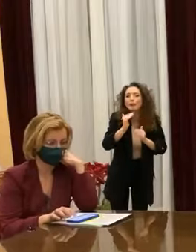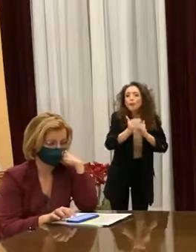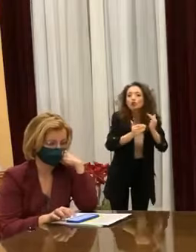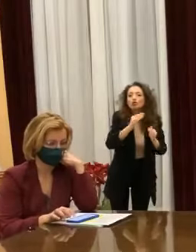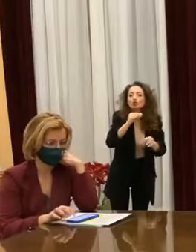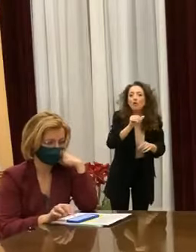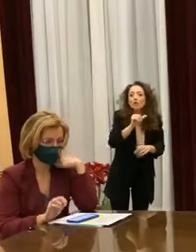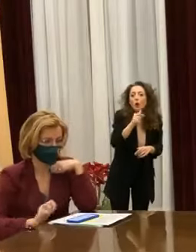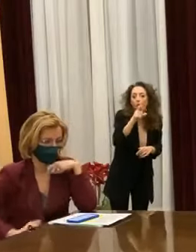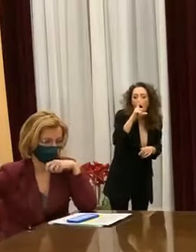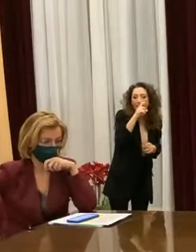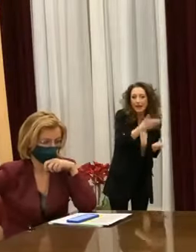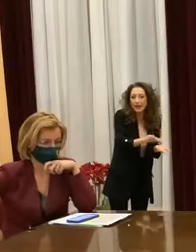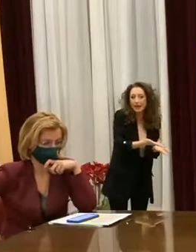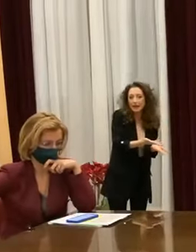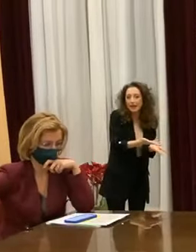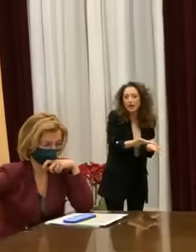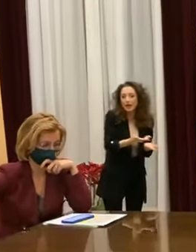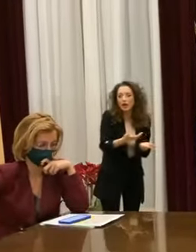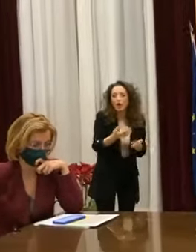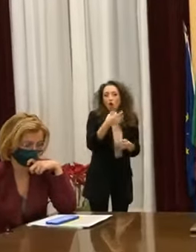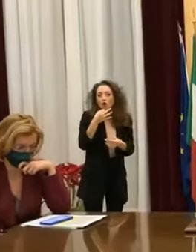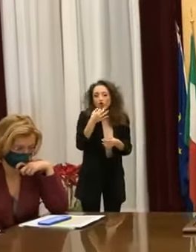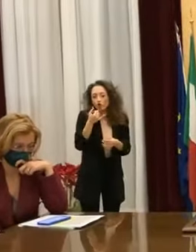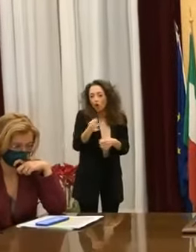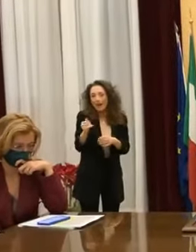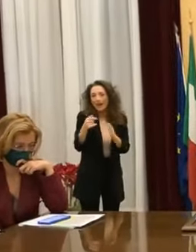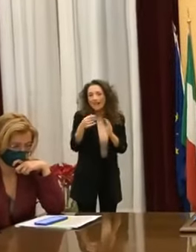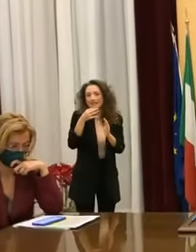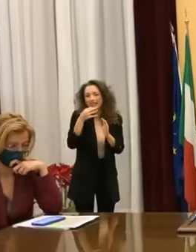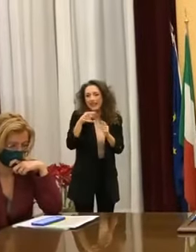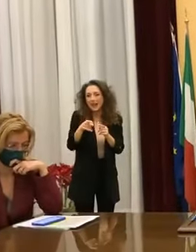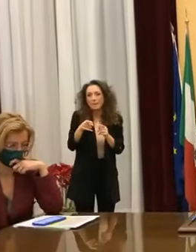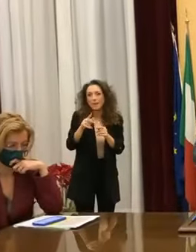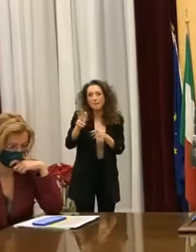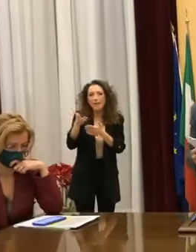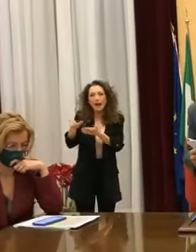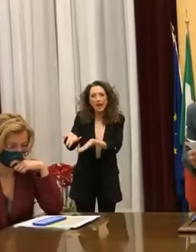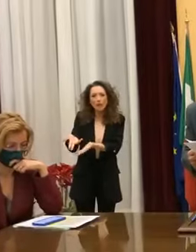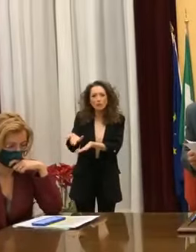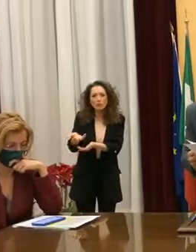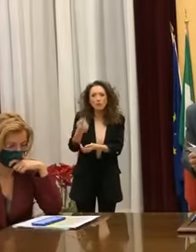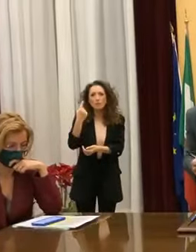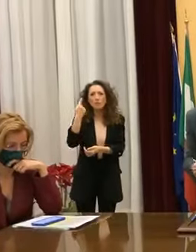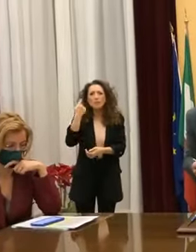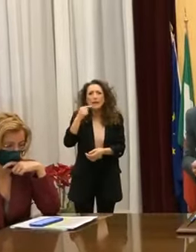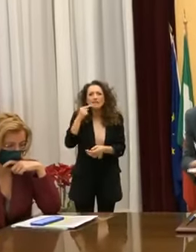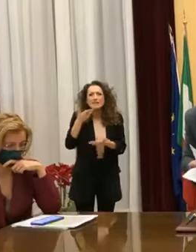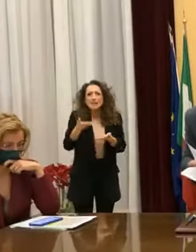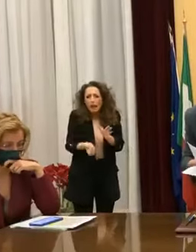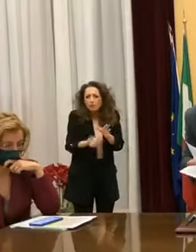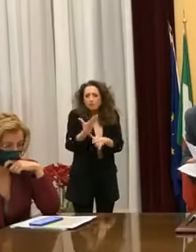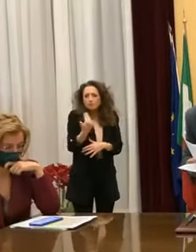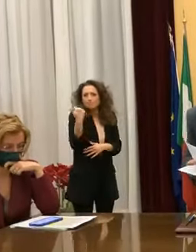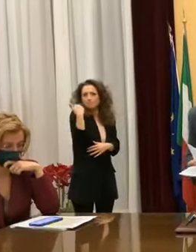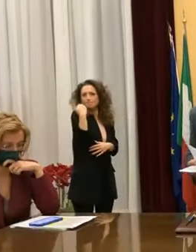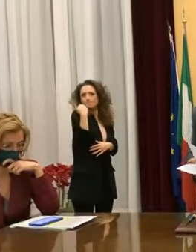poi hanno fatto ad ottobre, a fine settembre, Palermo. Messina l'hanno fatta ora. E